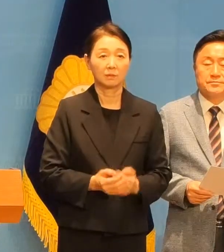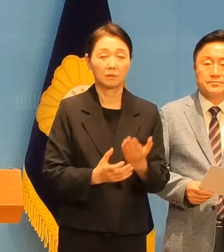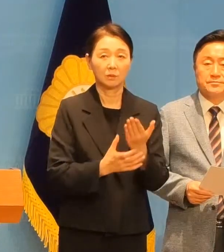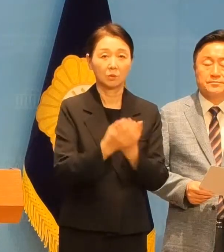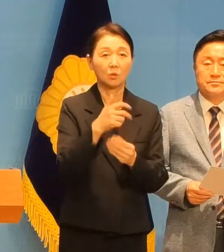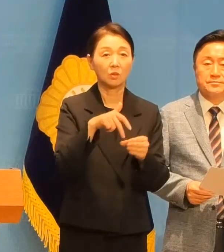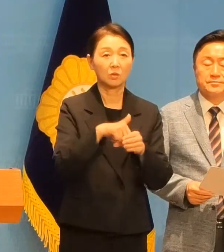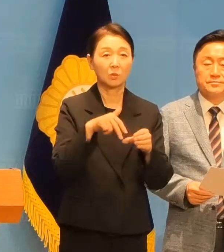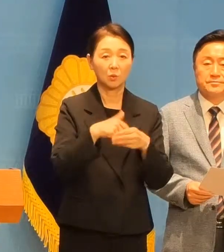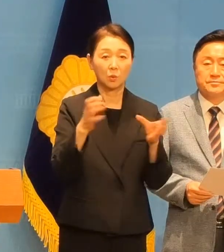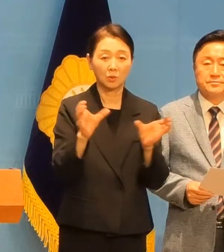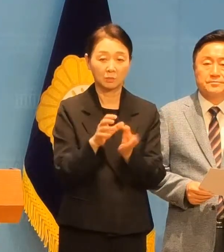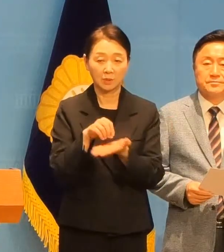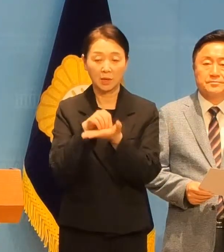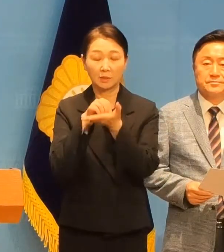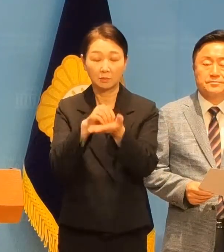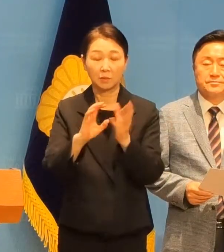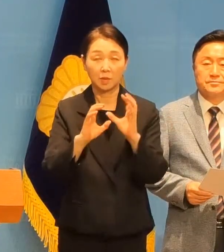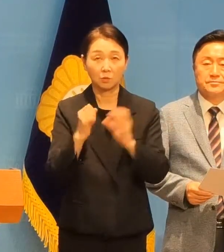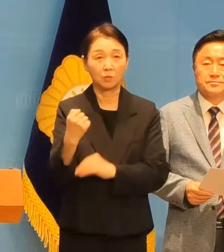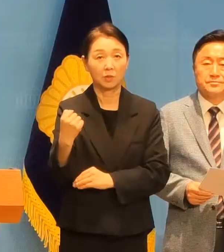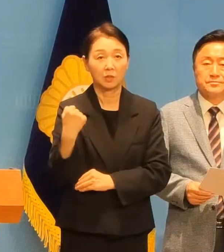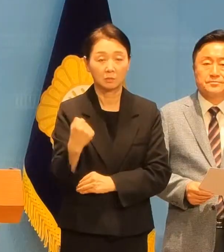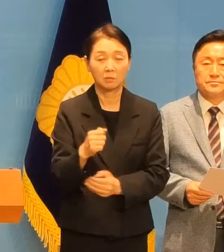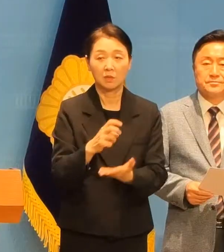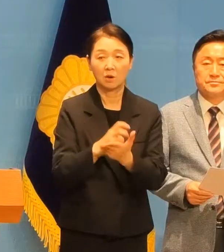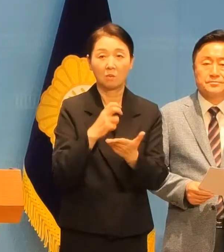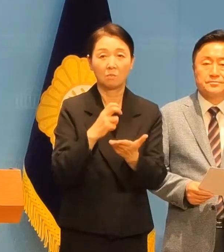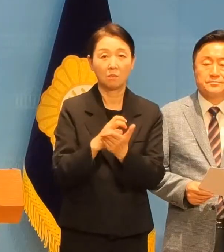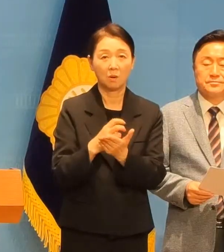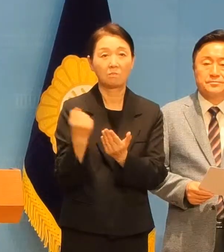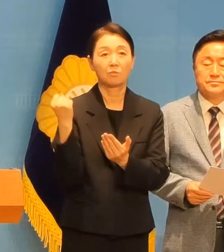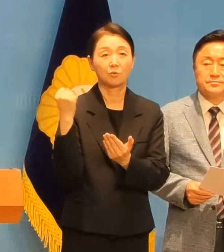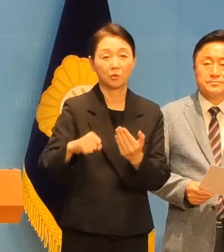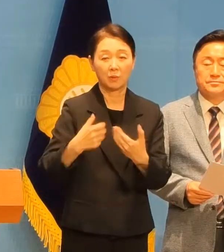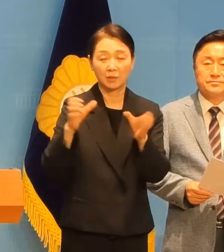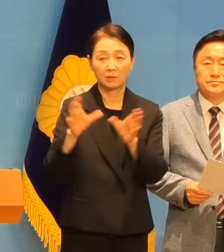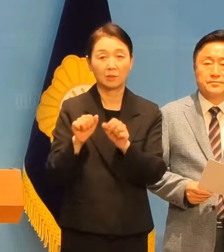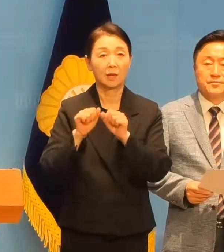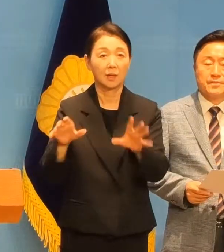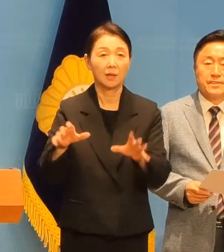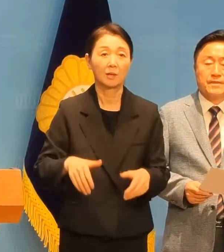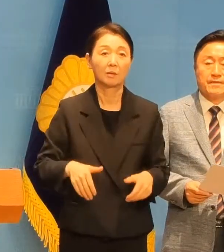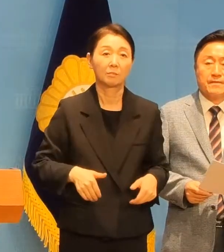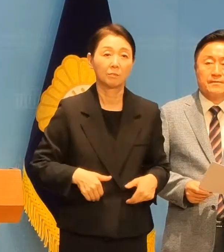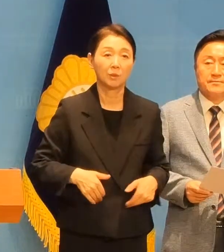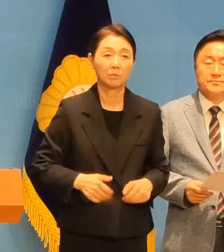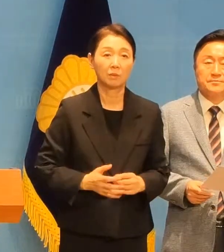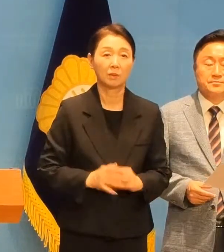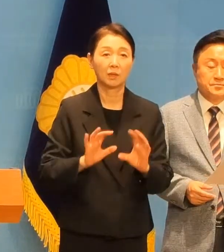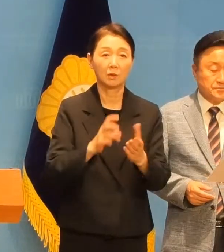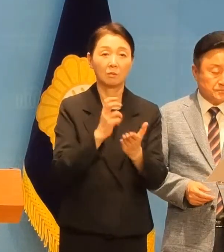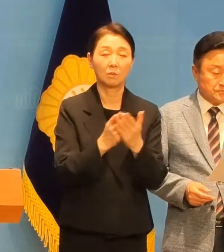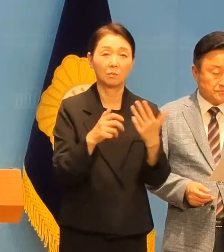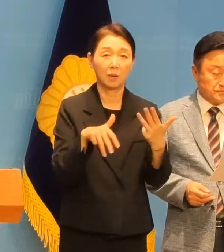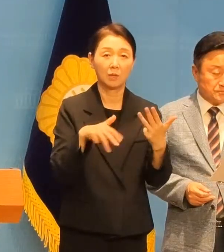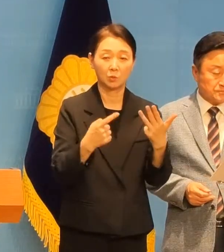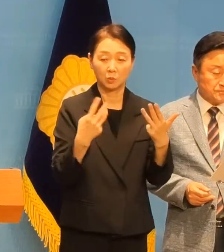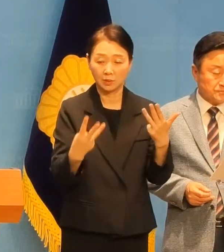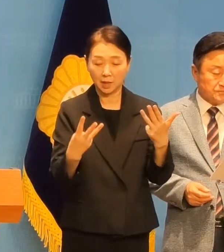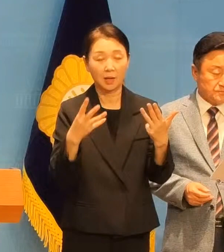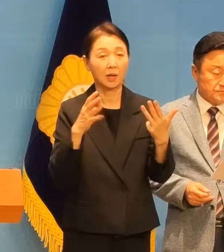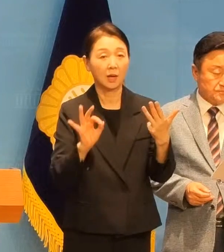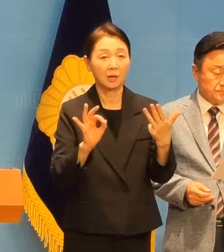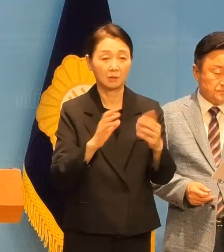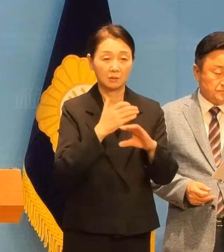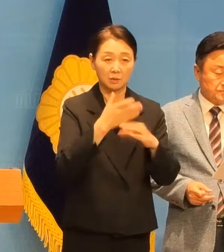통일교 집단 입당, 국힘은 헌법 위반, 정당 해산 대상입니다. 헌법 8조 4항은 정당의